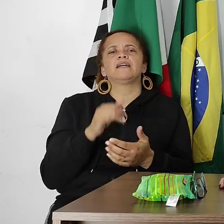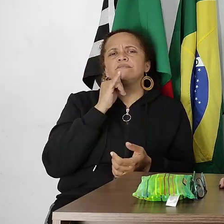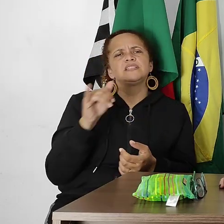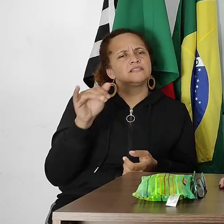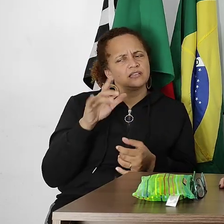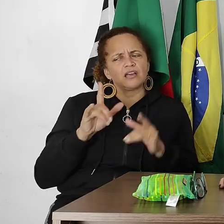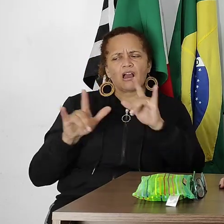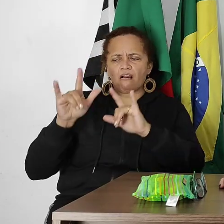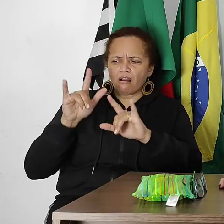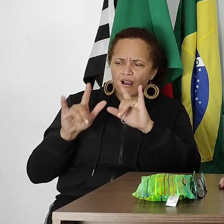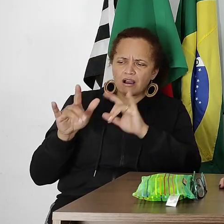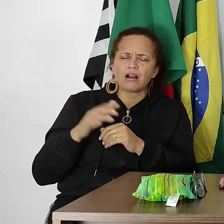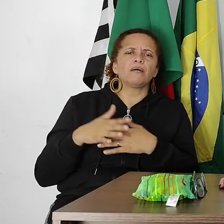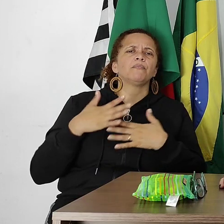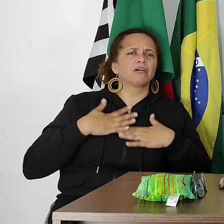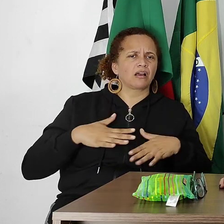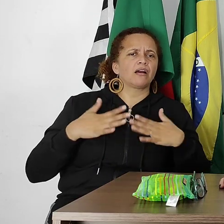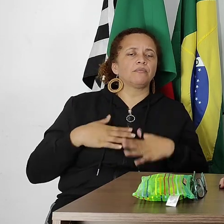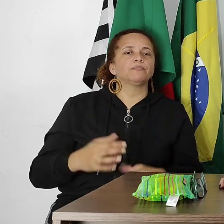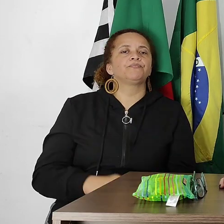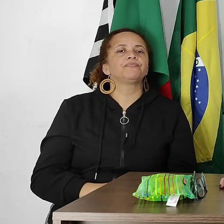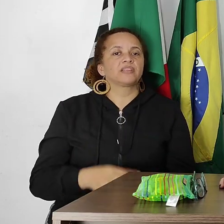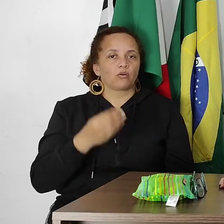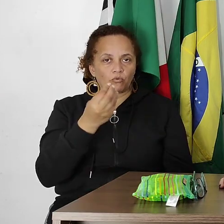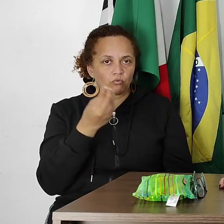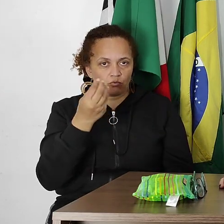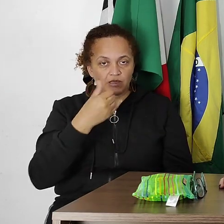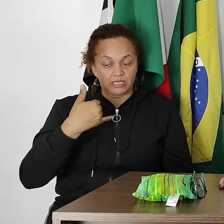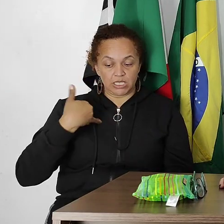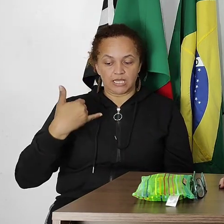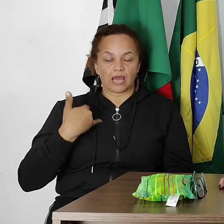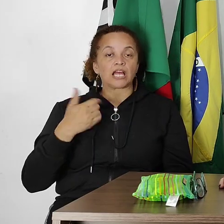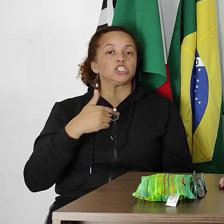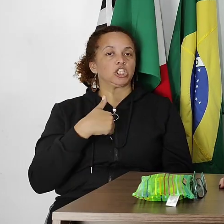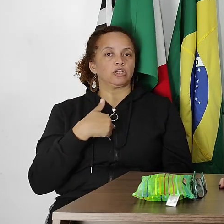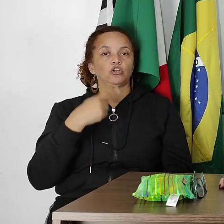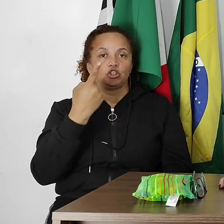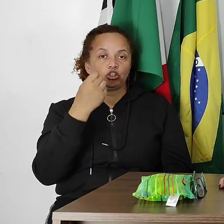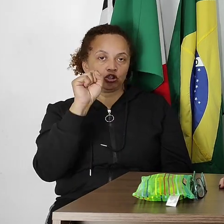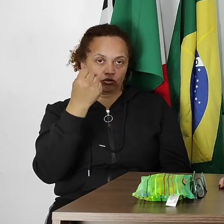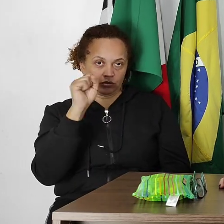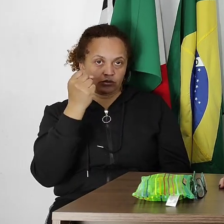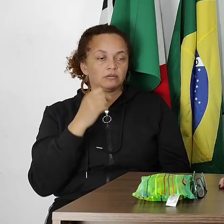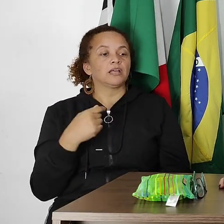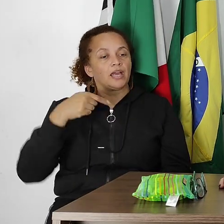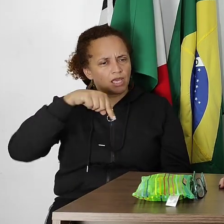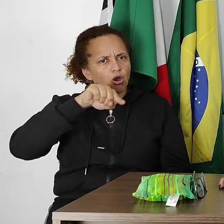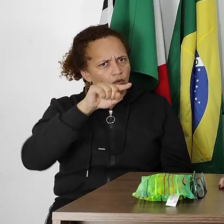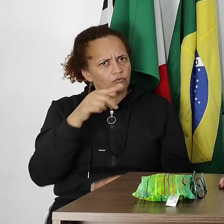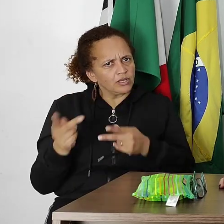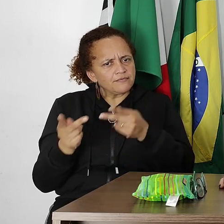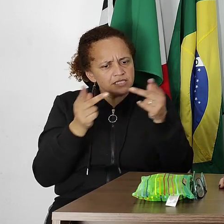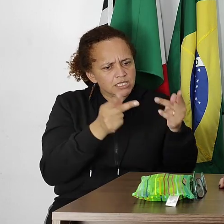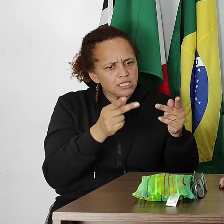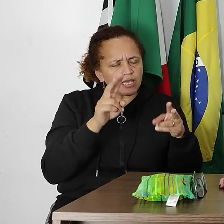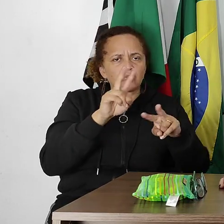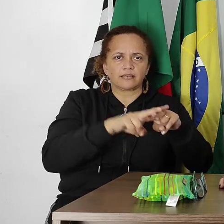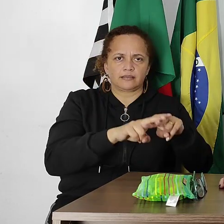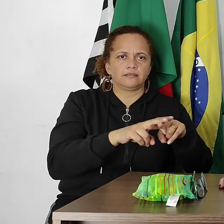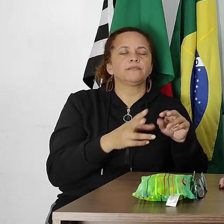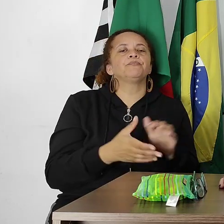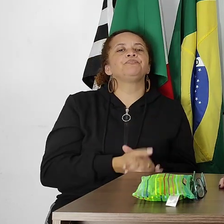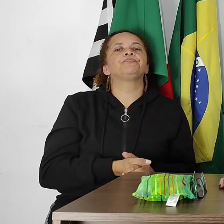Aí quando eu completei 18 anos, aí eu comecei a visitar ele realmente. E passou pouco tempo, ele